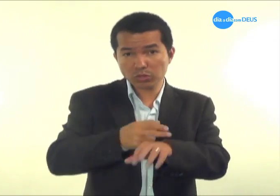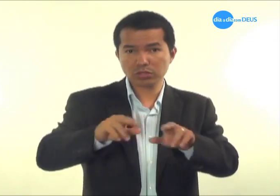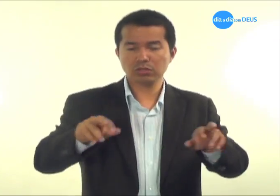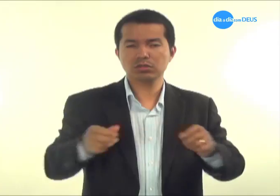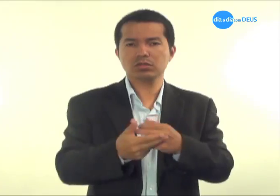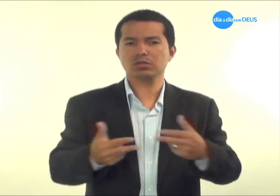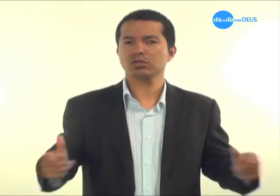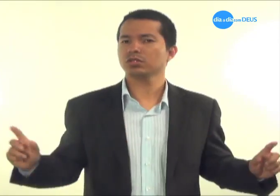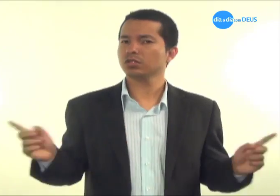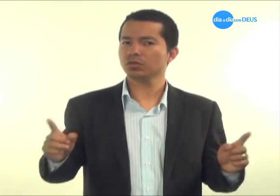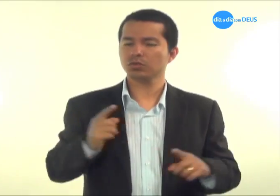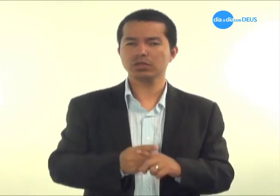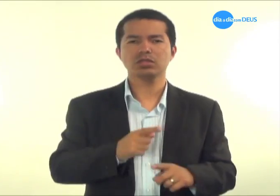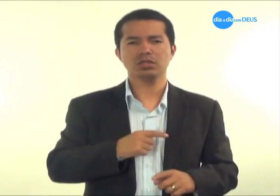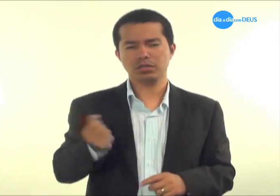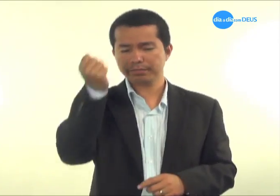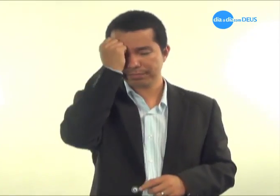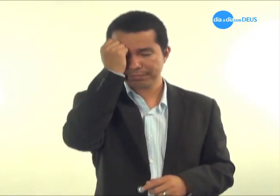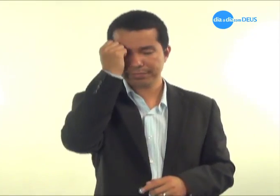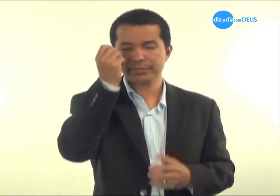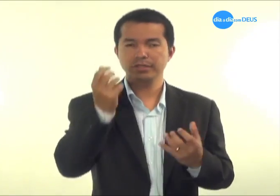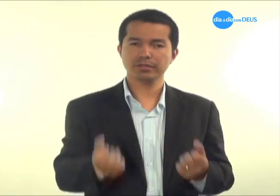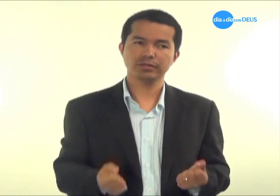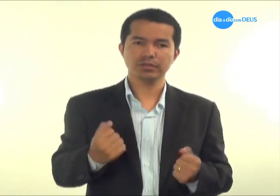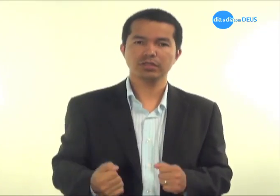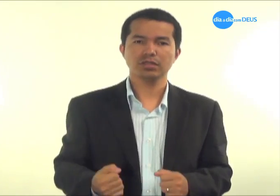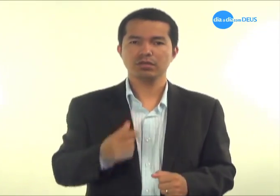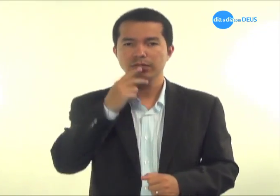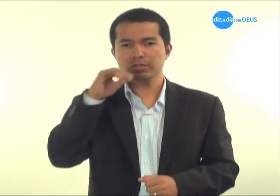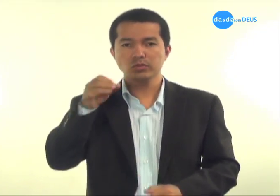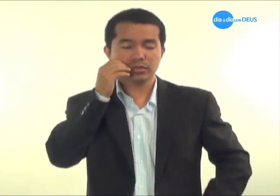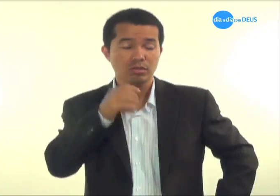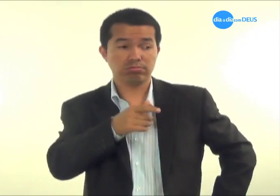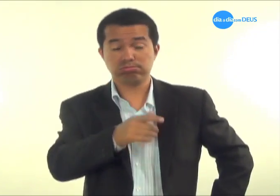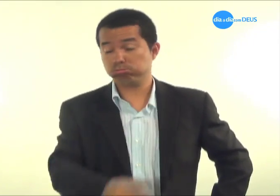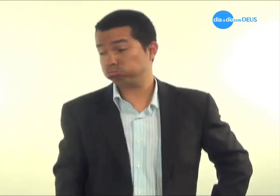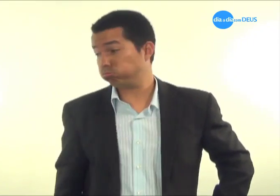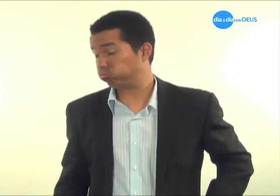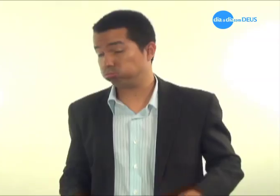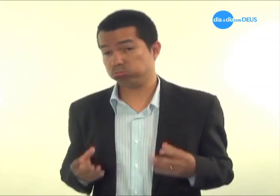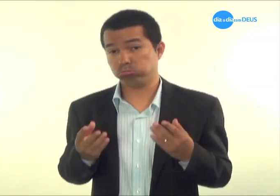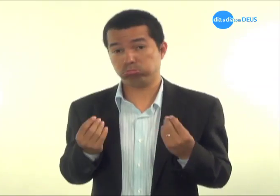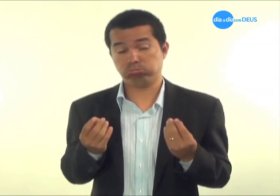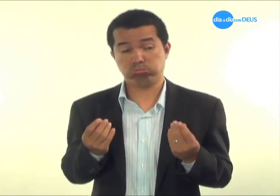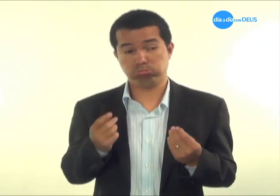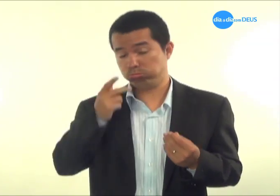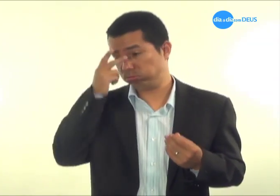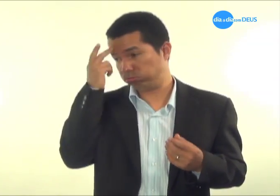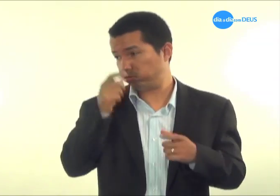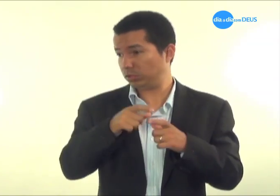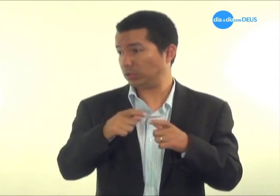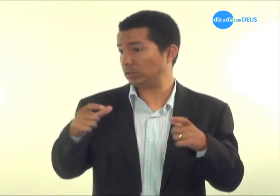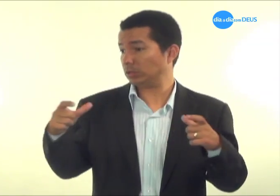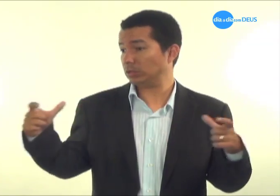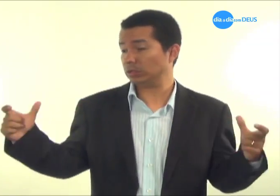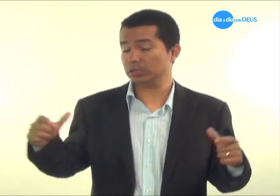As pessoas se convertiam, as multidões chegavam, e ele olhava, vai dar mais trabalho para a gente aqui, né? Esse negócio aqui, Jesus está